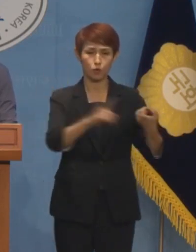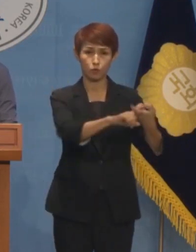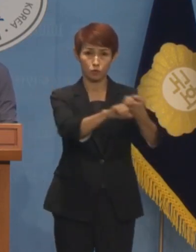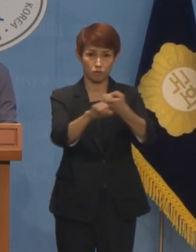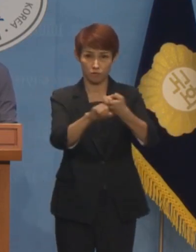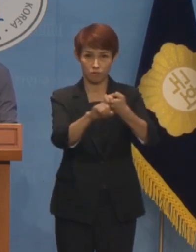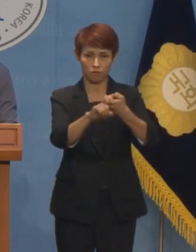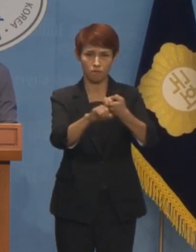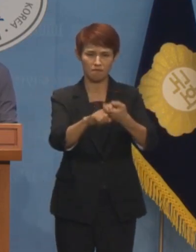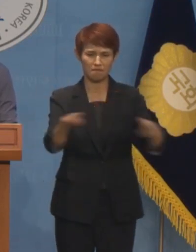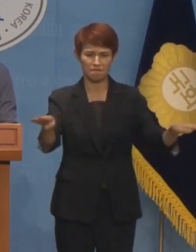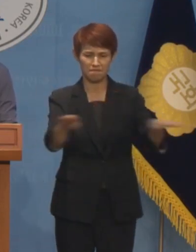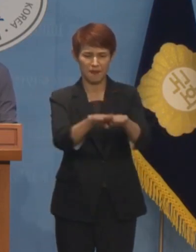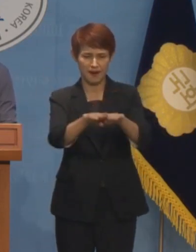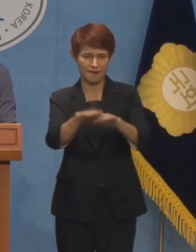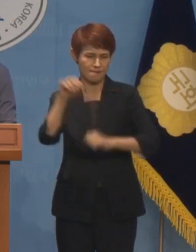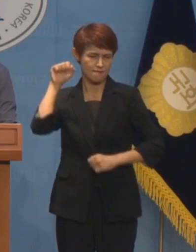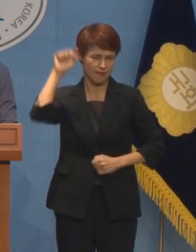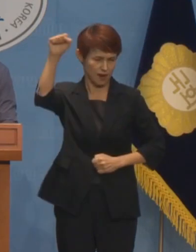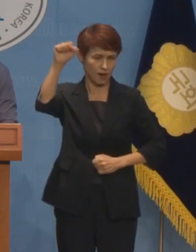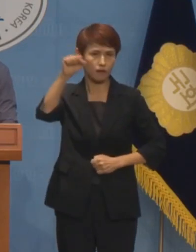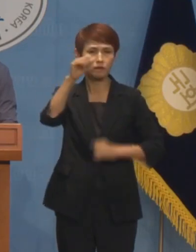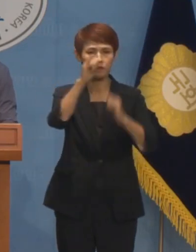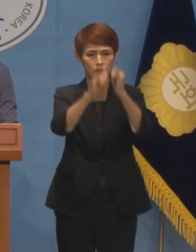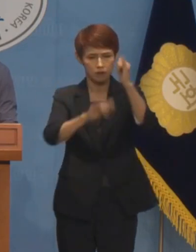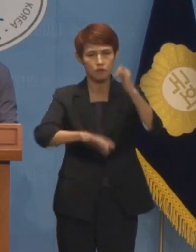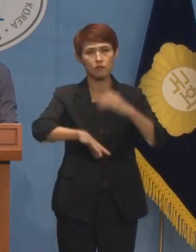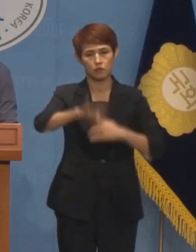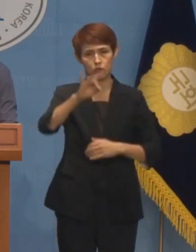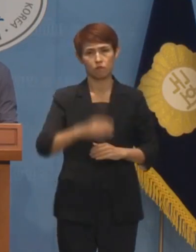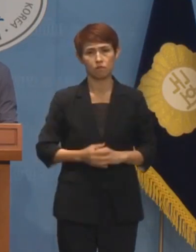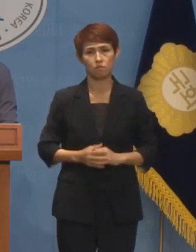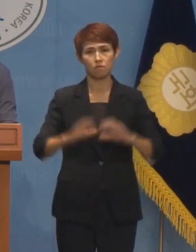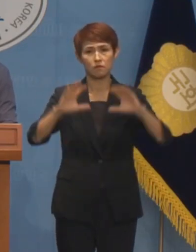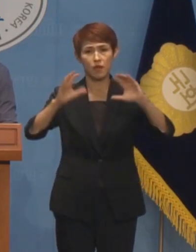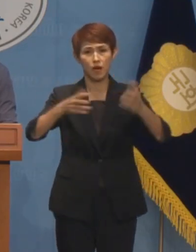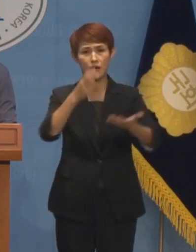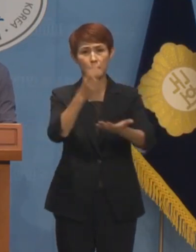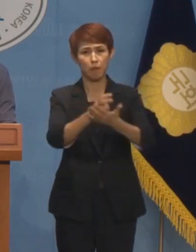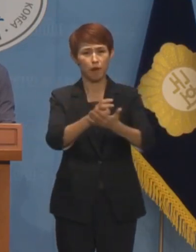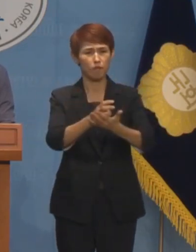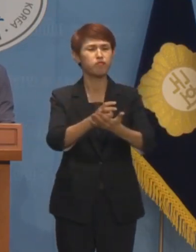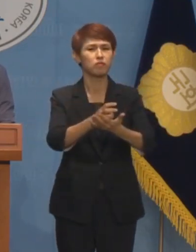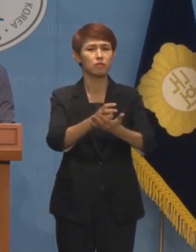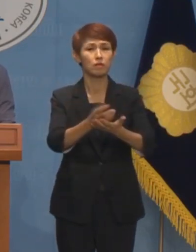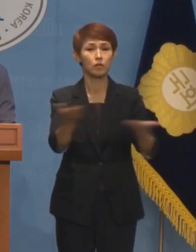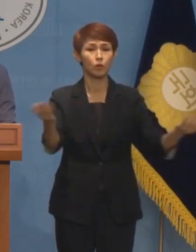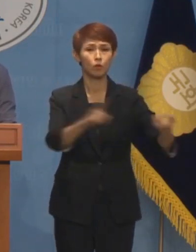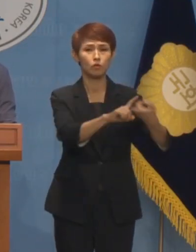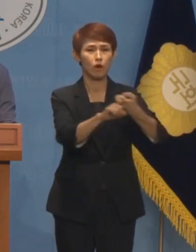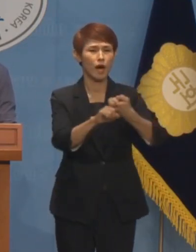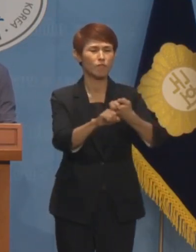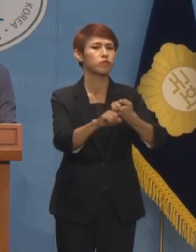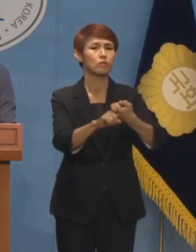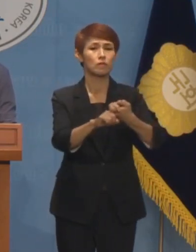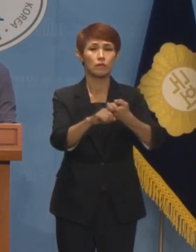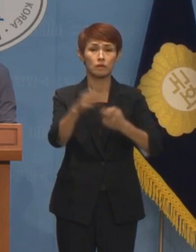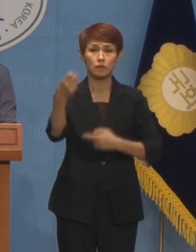첫 총파업에 나선 바 있습니다. 헌법도 우습게 여기며 노동조합조차 인정하지